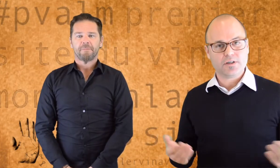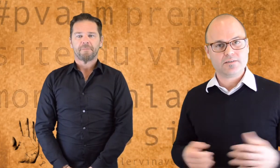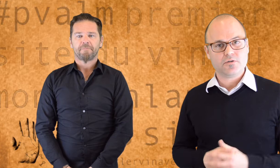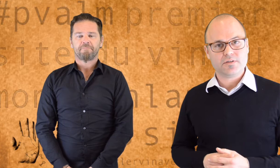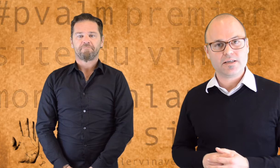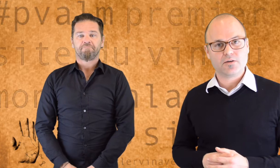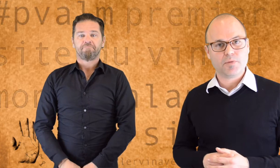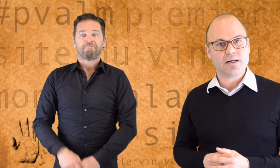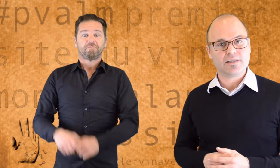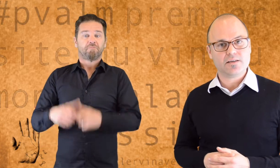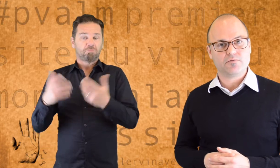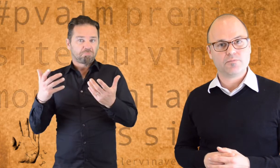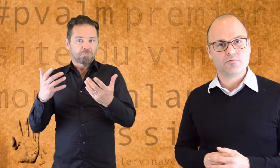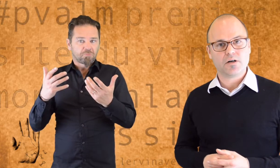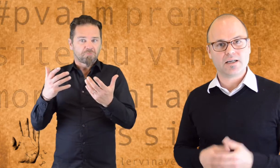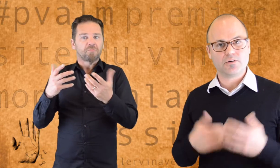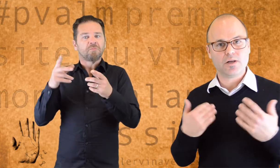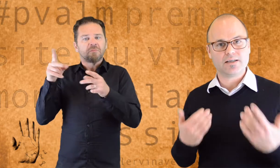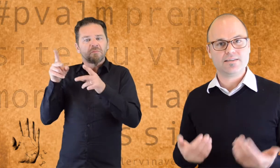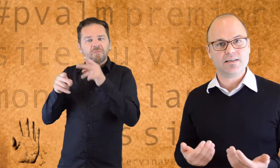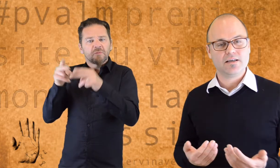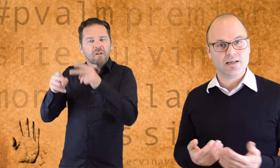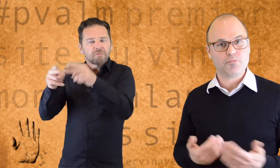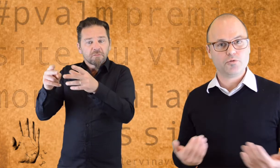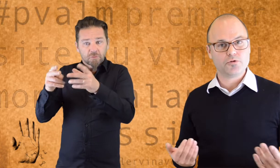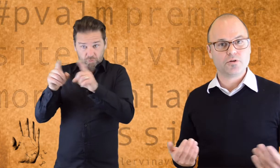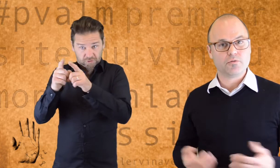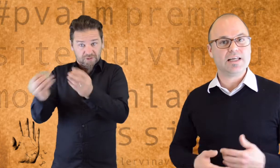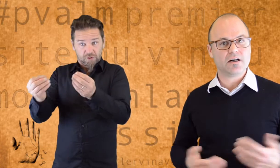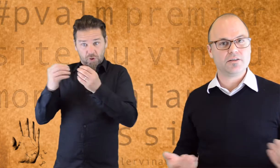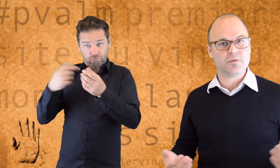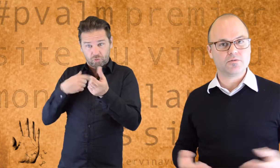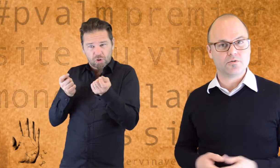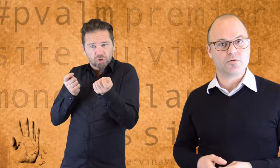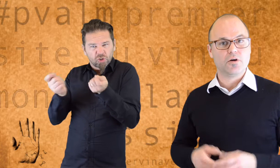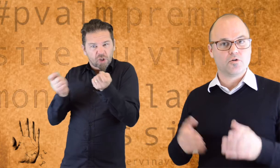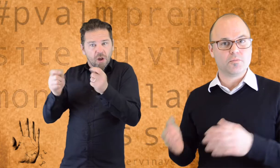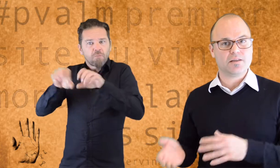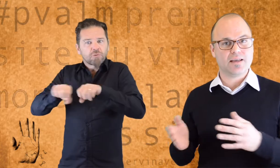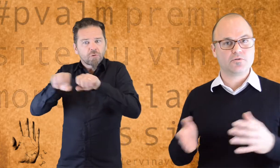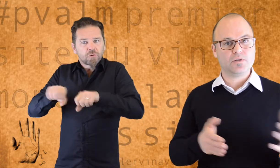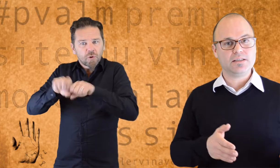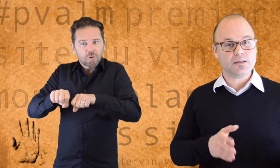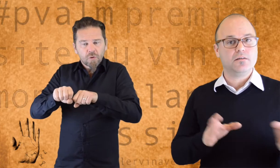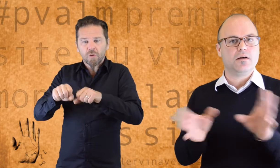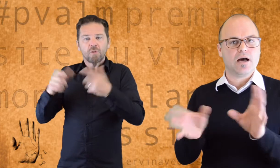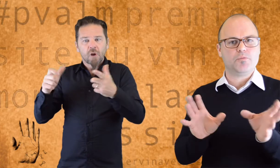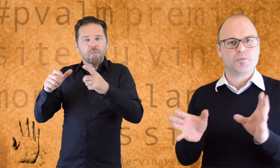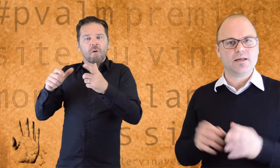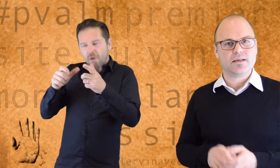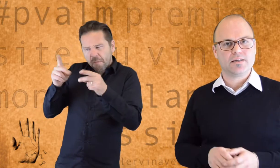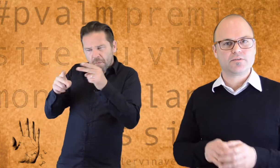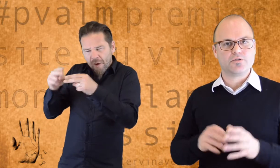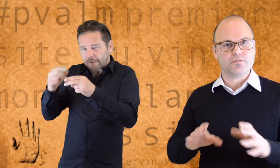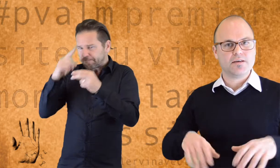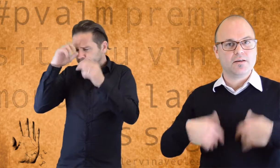Une autre raison, c'est que par la taille, on va pouvoir régulariser la production, les rendements. Donc, combien d'hectolitres, à peu